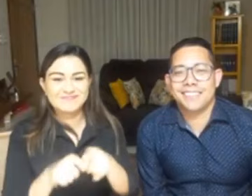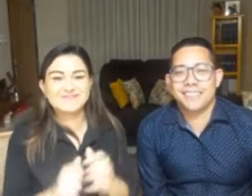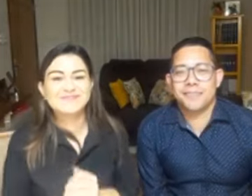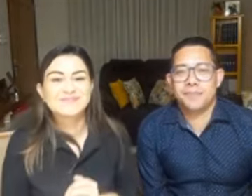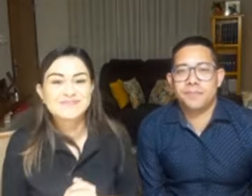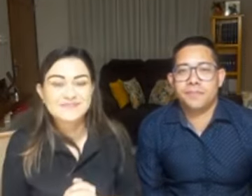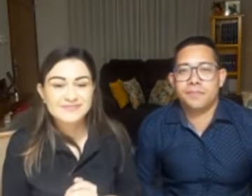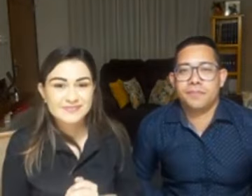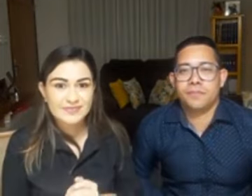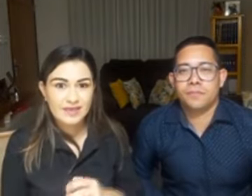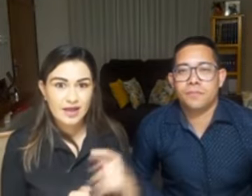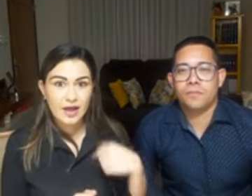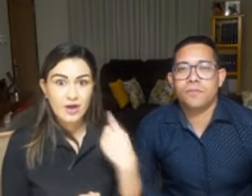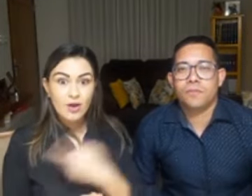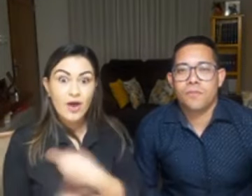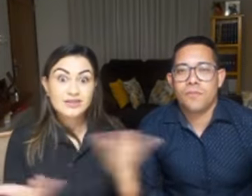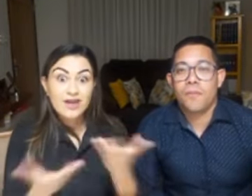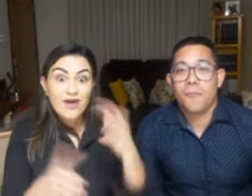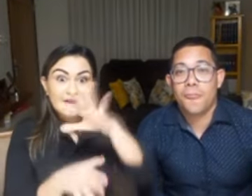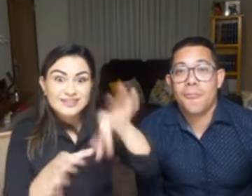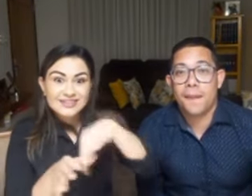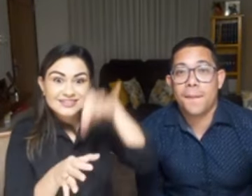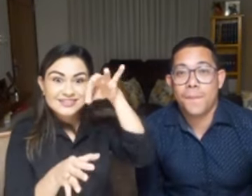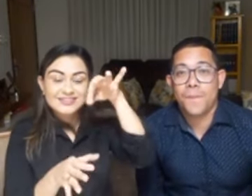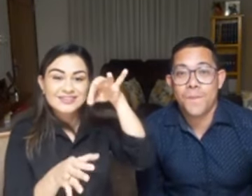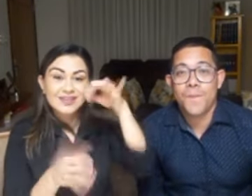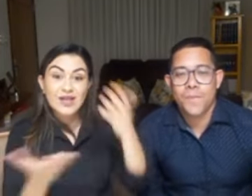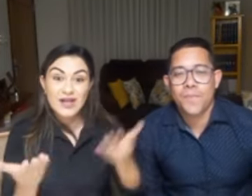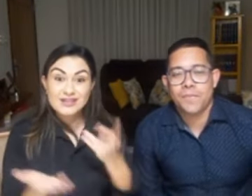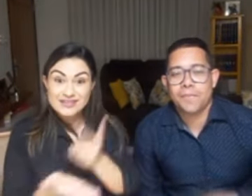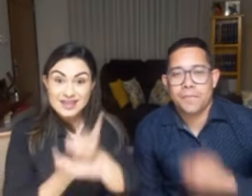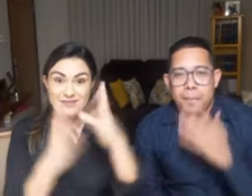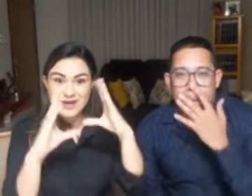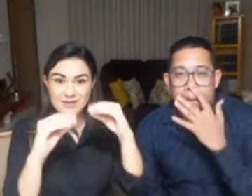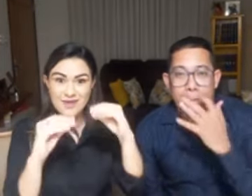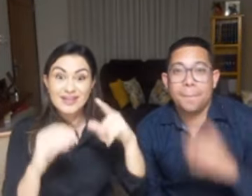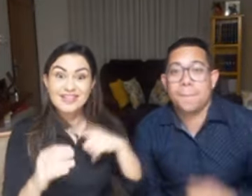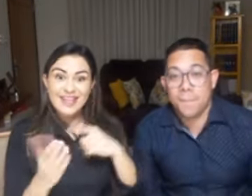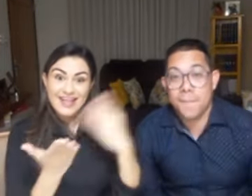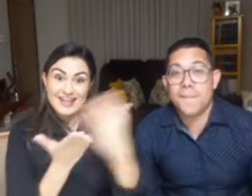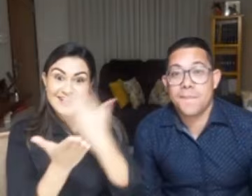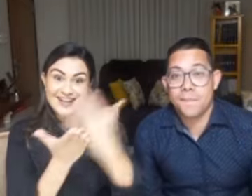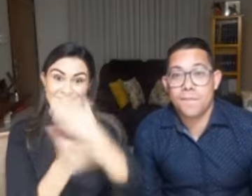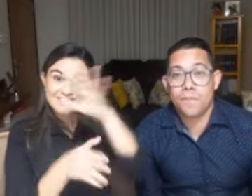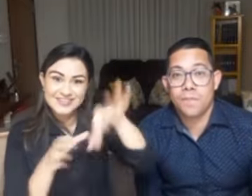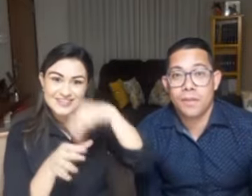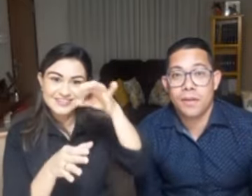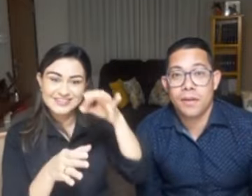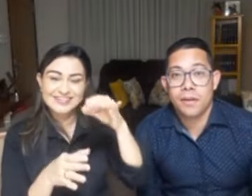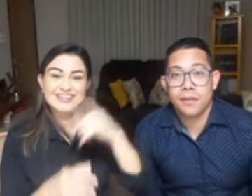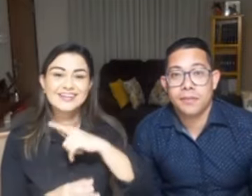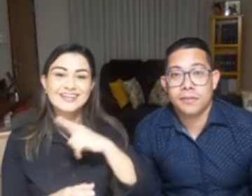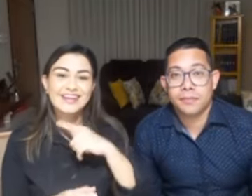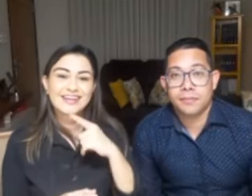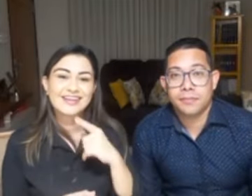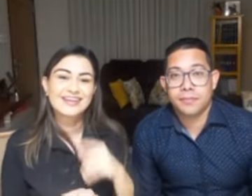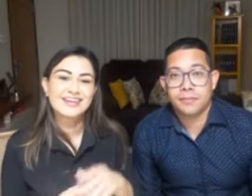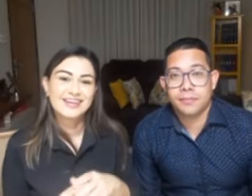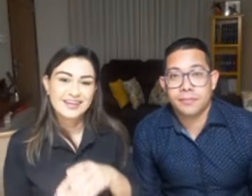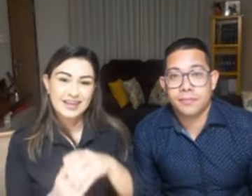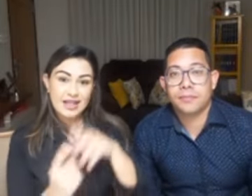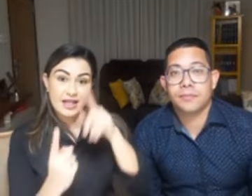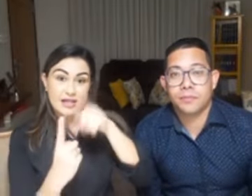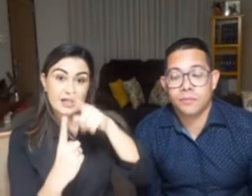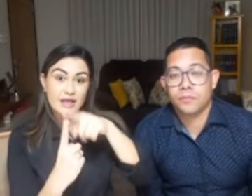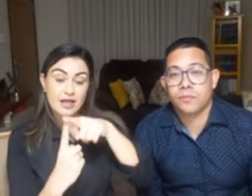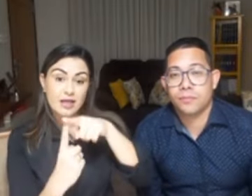Nós iremos fazer agora um sorteio, né? Todas as noites nós sorteamos livros. Ó, nós temos aqui hoje esse livro, que